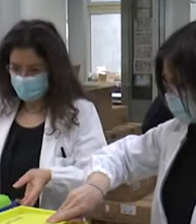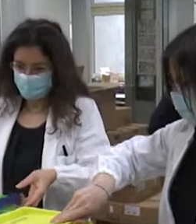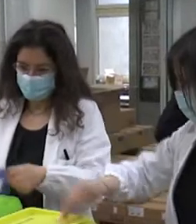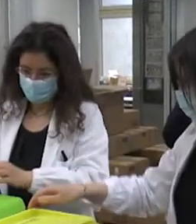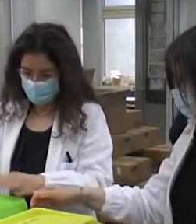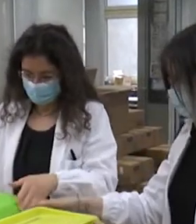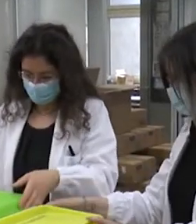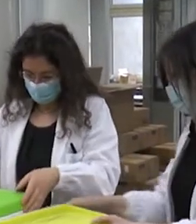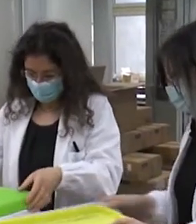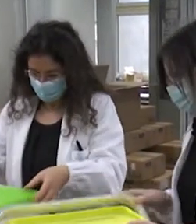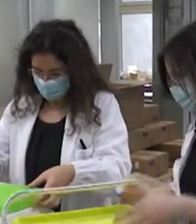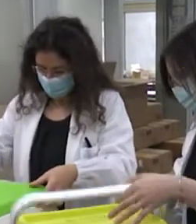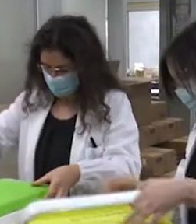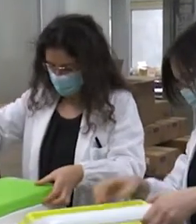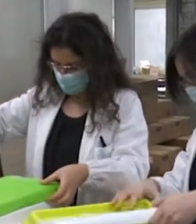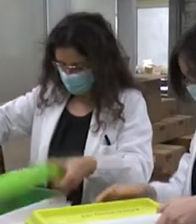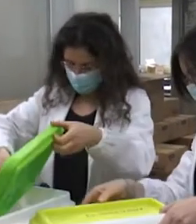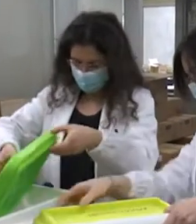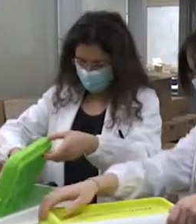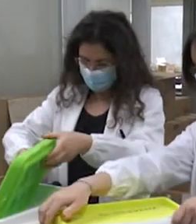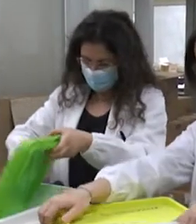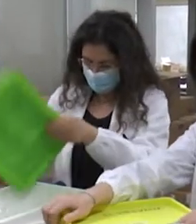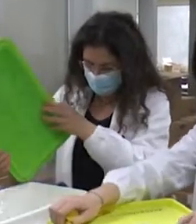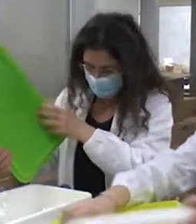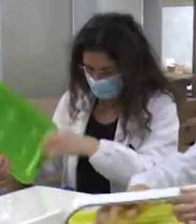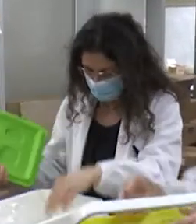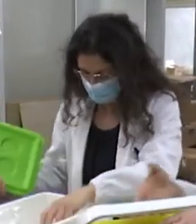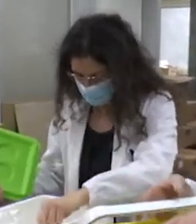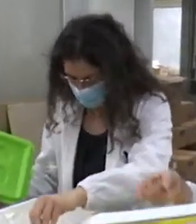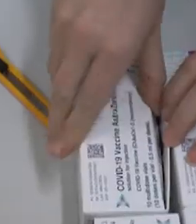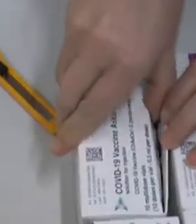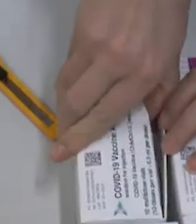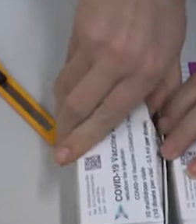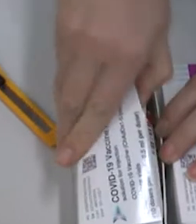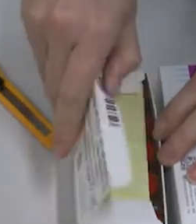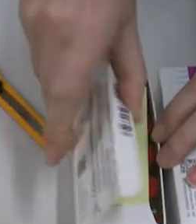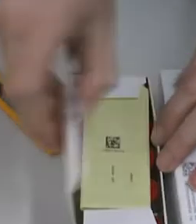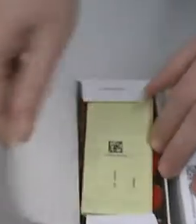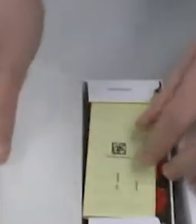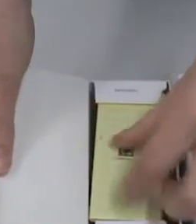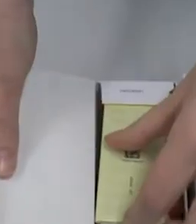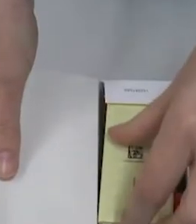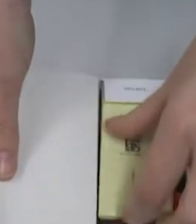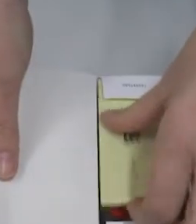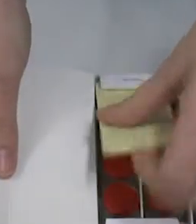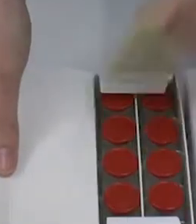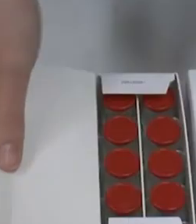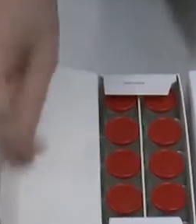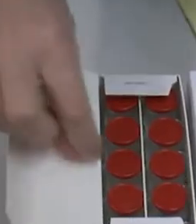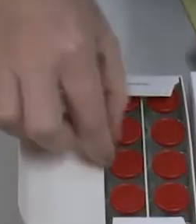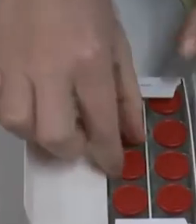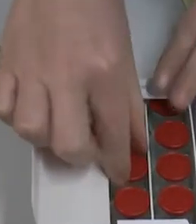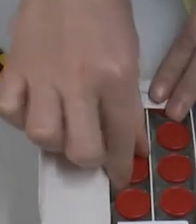entro marzo inoltre è previsto l'arrivo complessivo di 273 mila e 500 dosi di astra zeneca e 109 mila e 900 dosi di